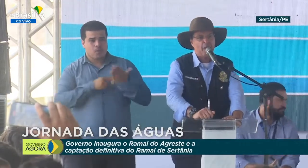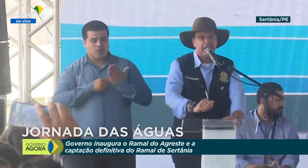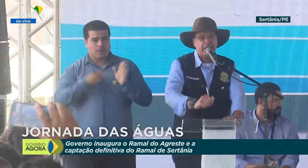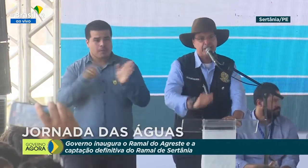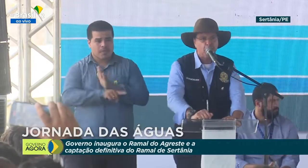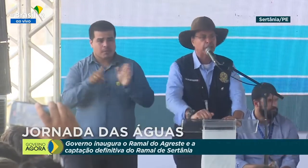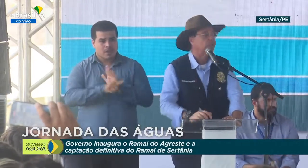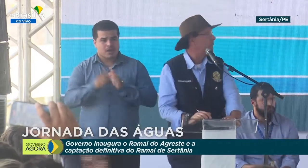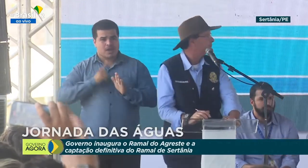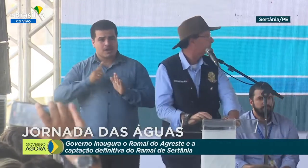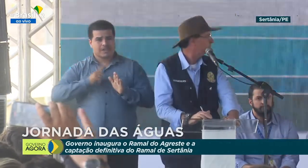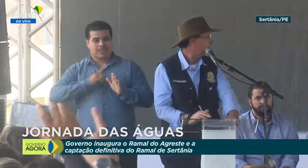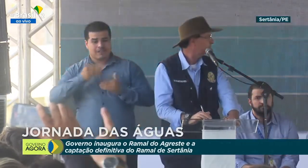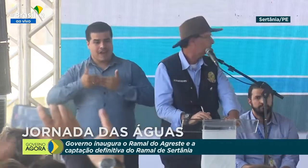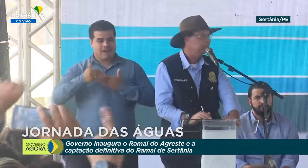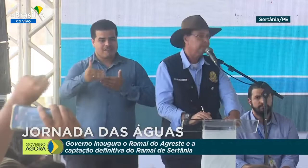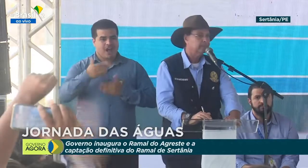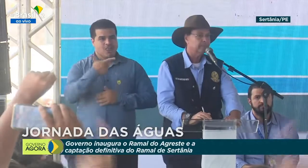frente em 2018.